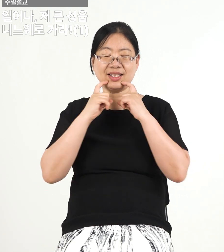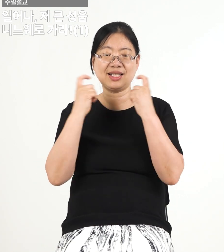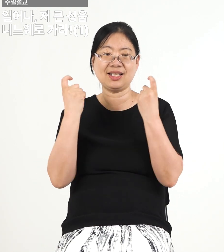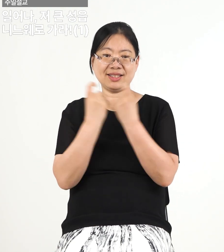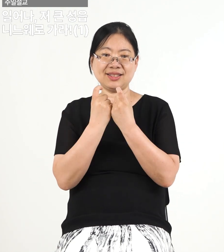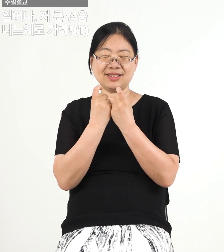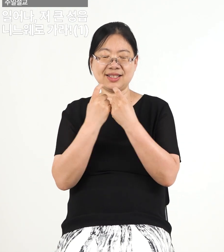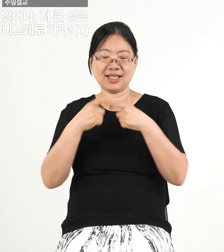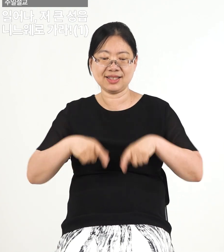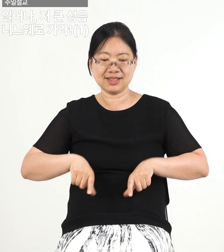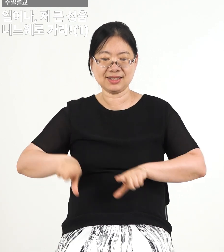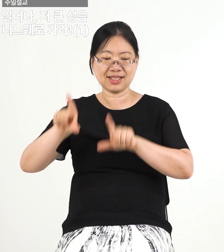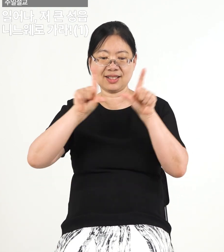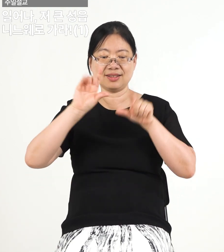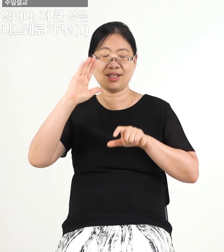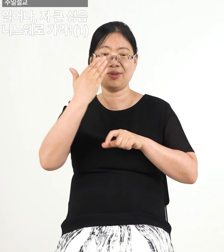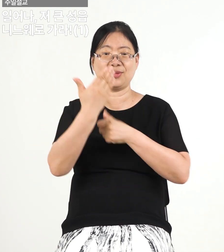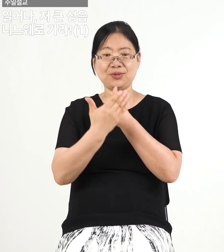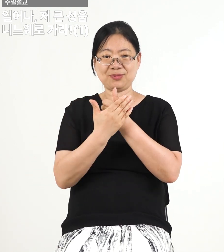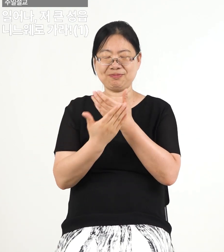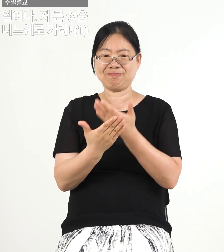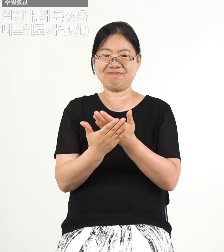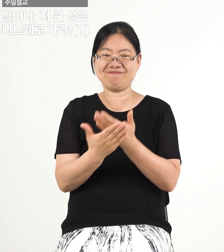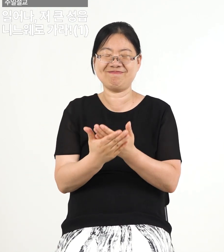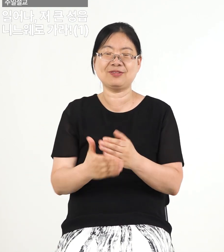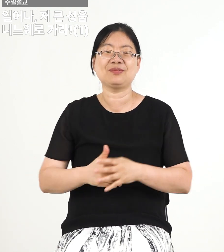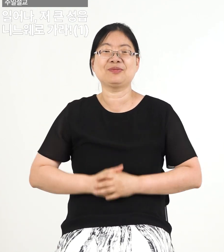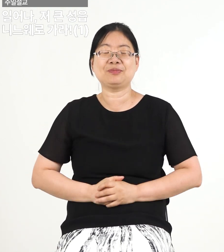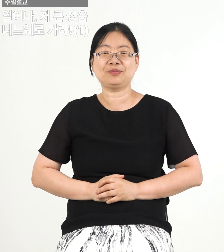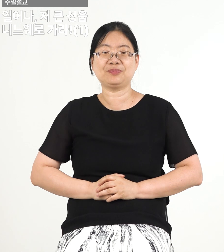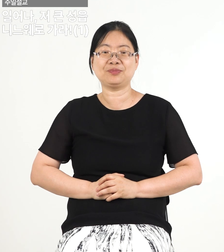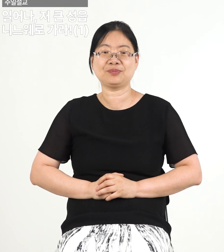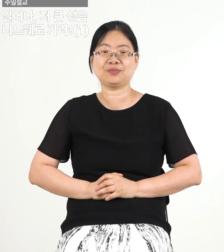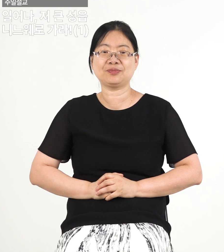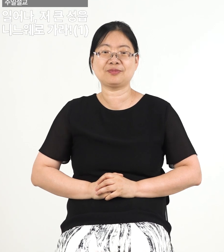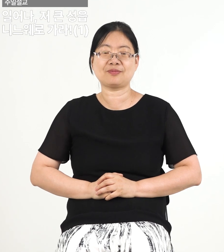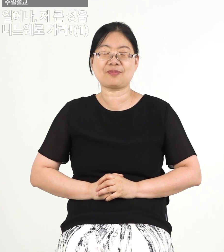개인의 일상이 되도록 도와주시옵소서.